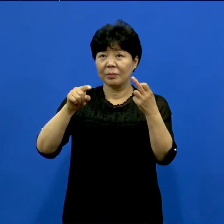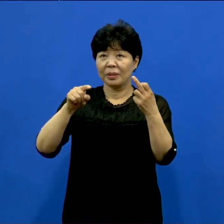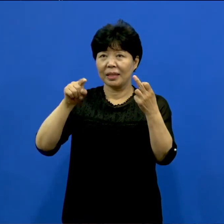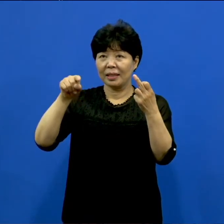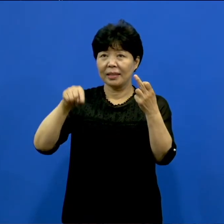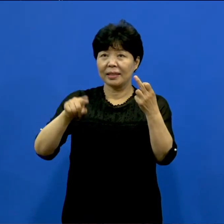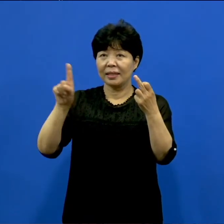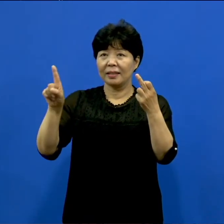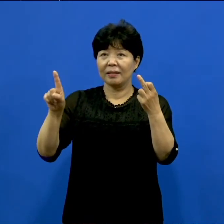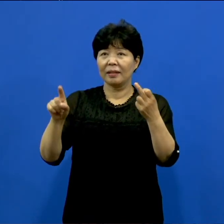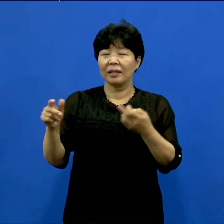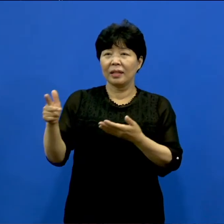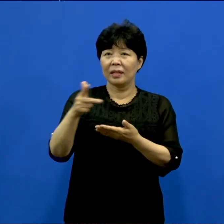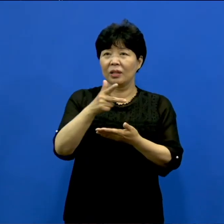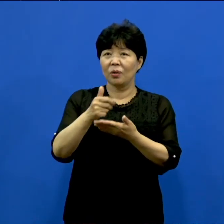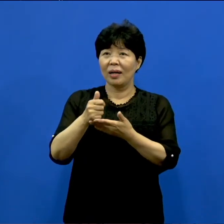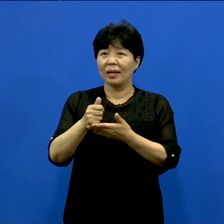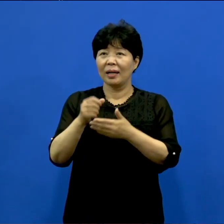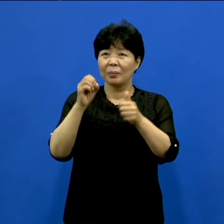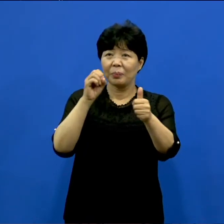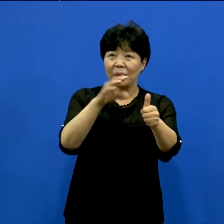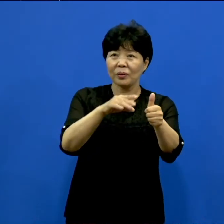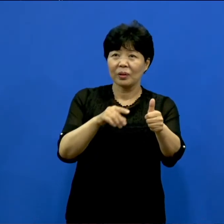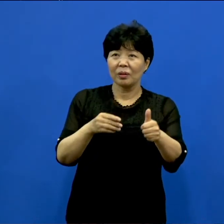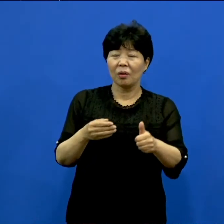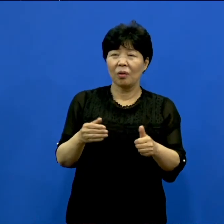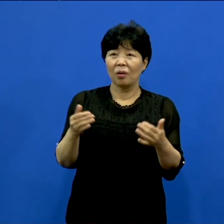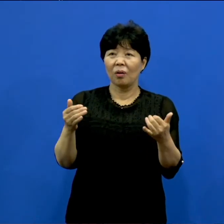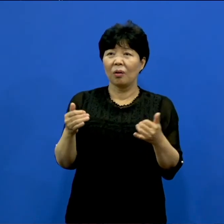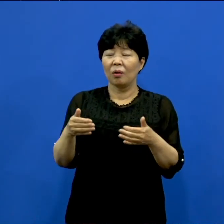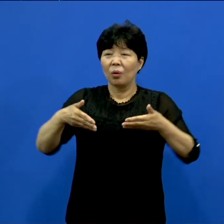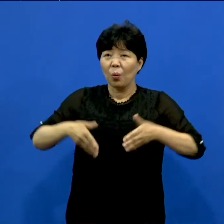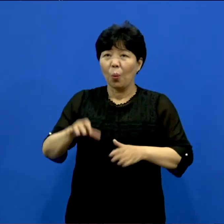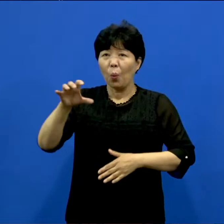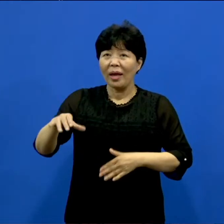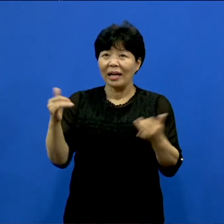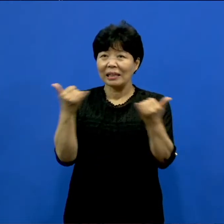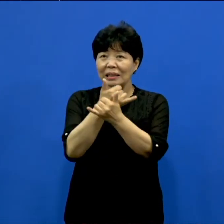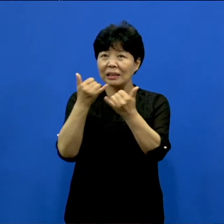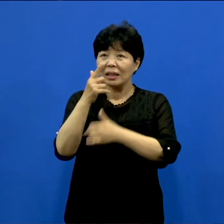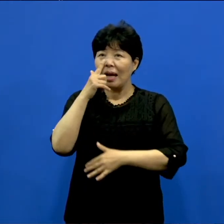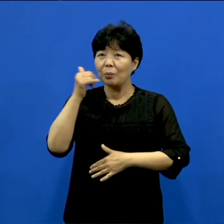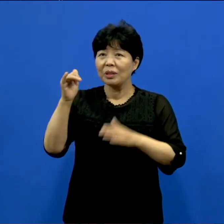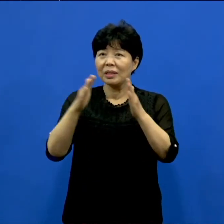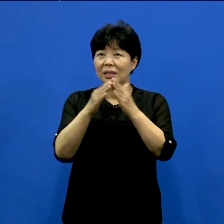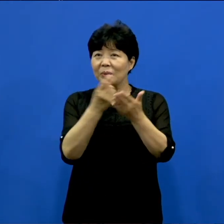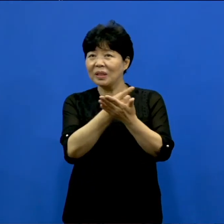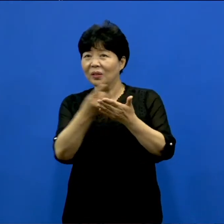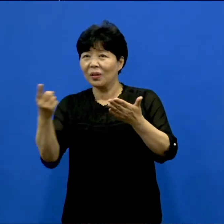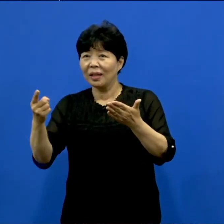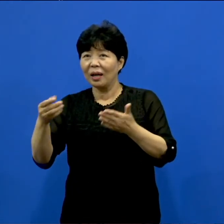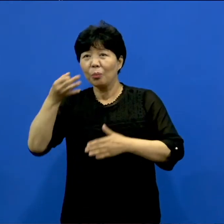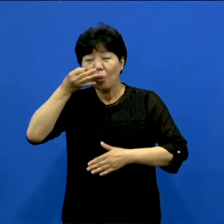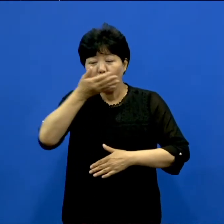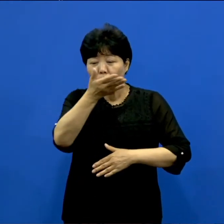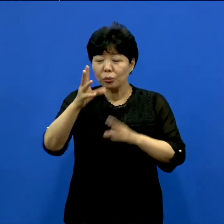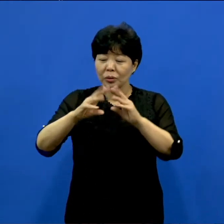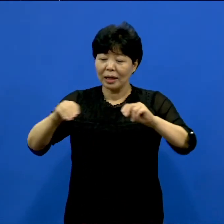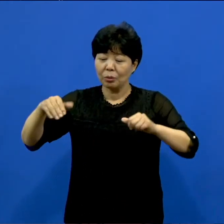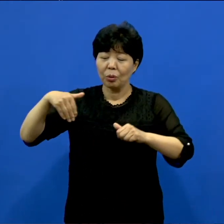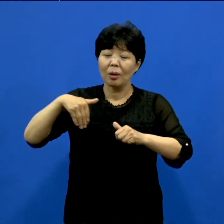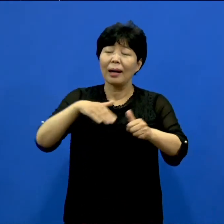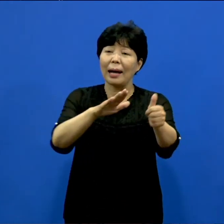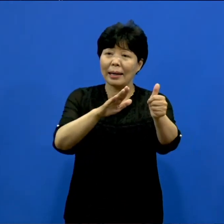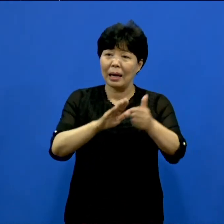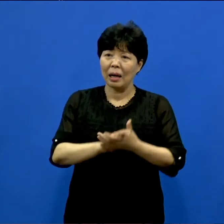친척과 아버지 집을 떠나 내가 내게 보여줄 땅으로 가라. 여기에 뭐예요? 하나님의 지시가 아직 하시셨지만